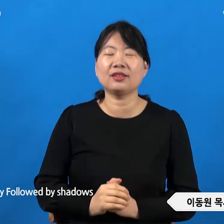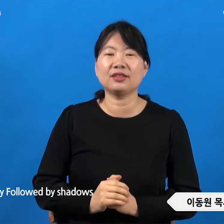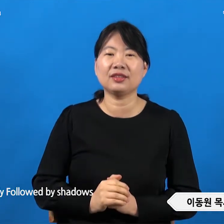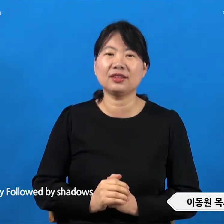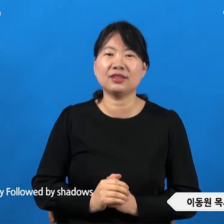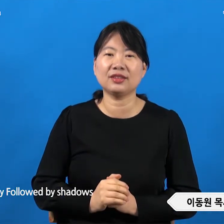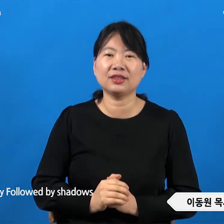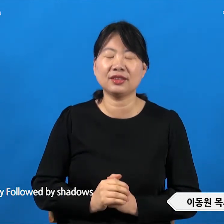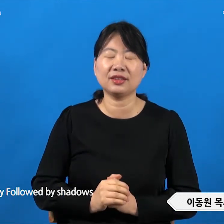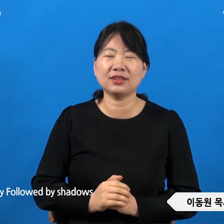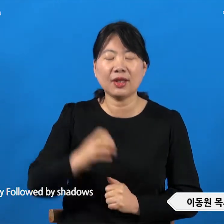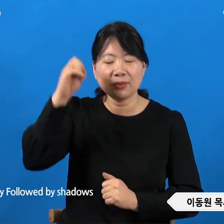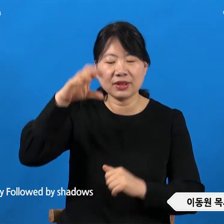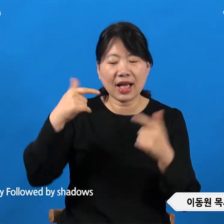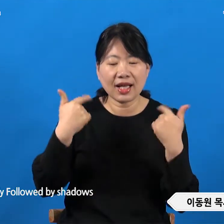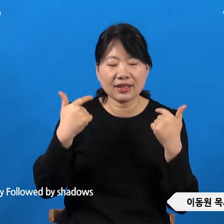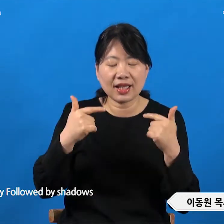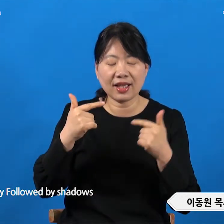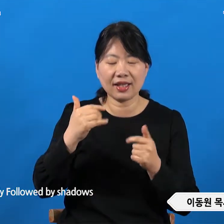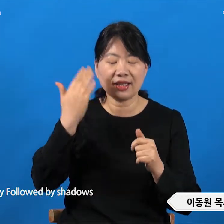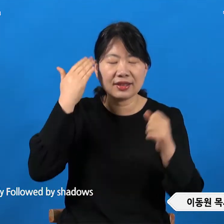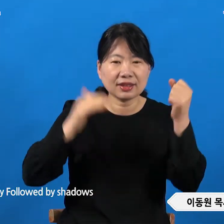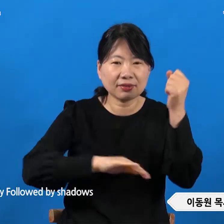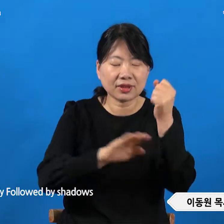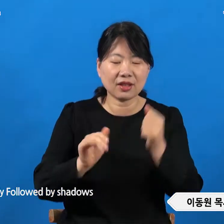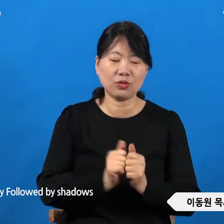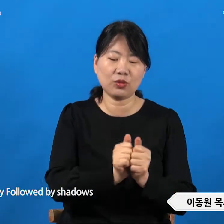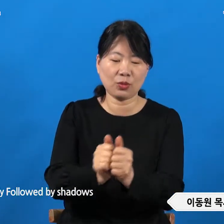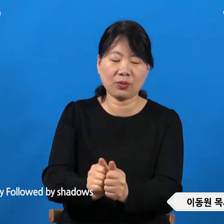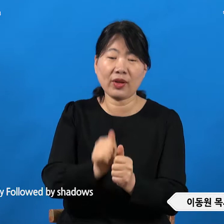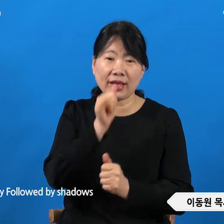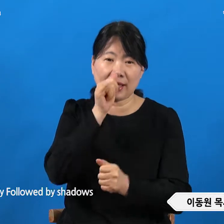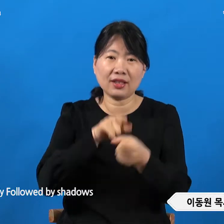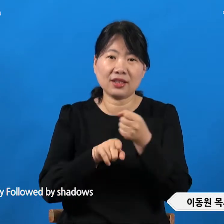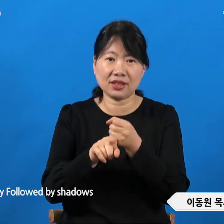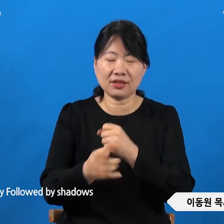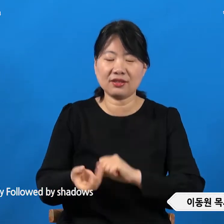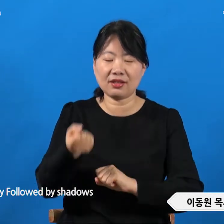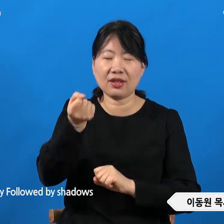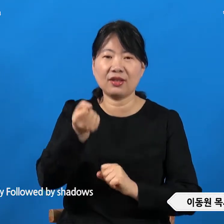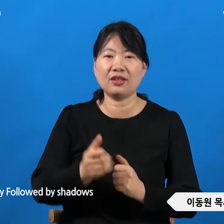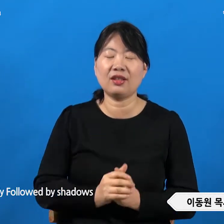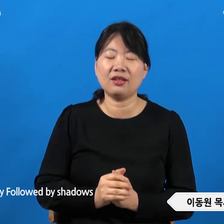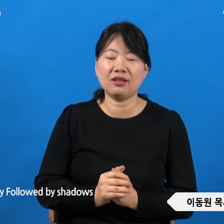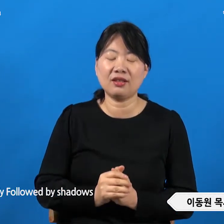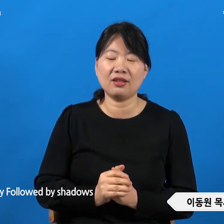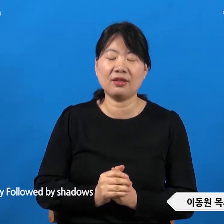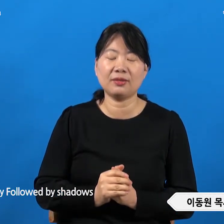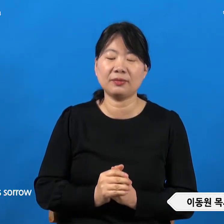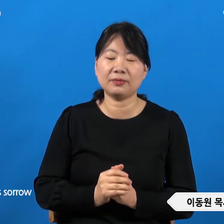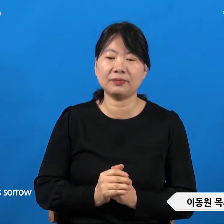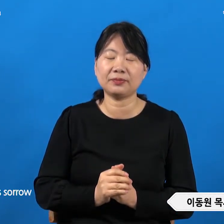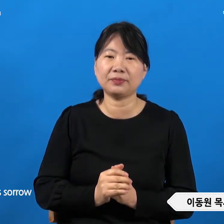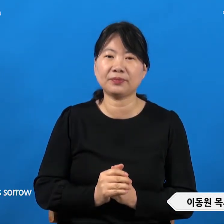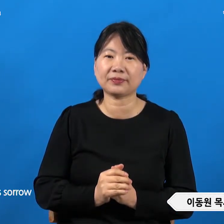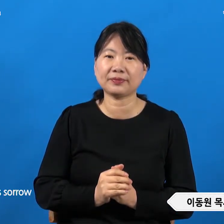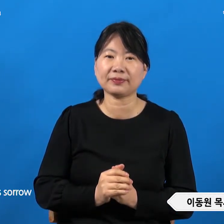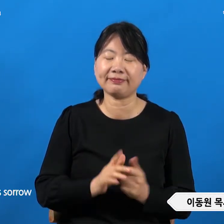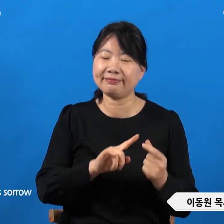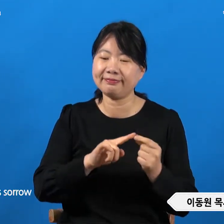있습니다. 빛은 언제나 그림자를 동반한다. 이런 뜻이 되겠고요. 혹은 After